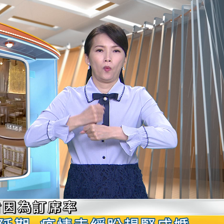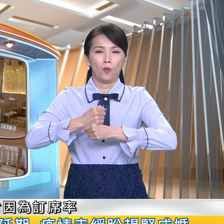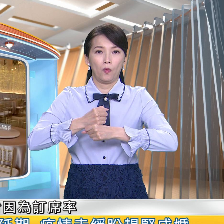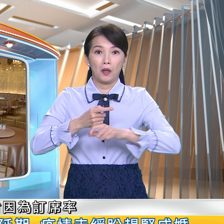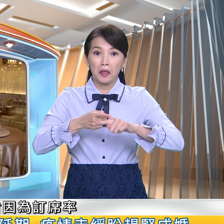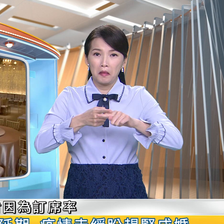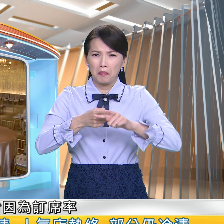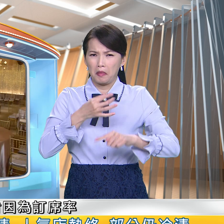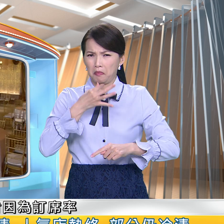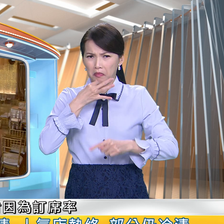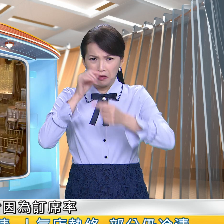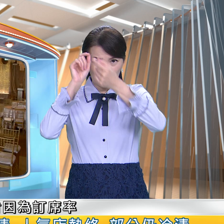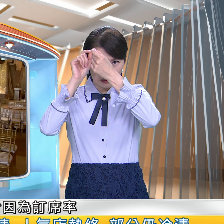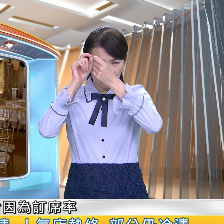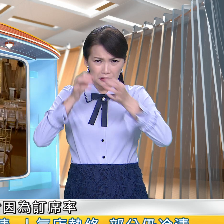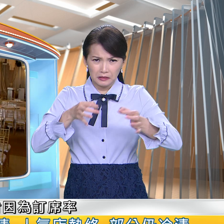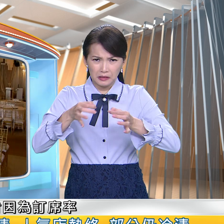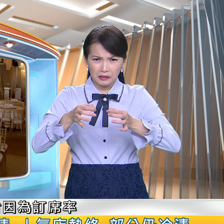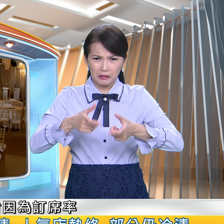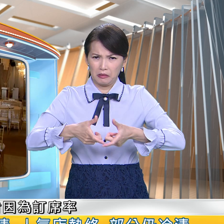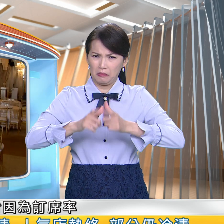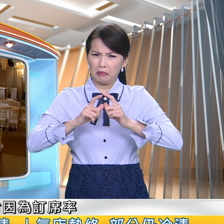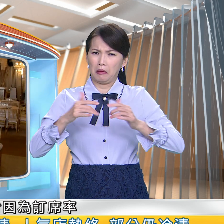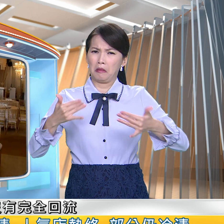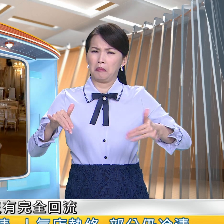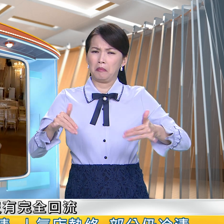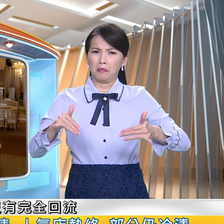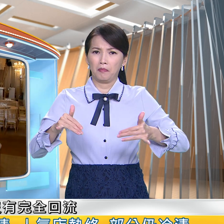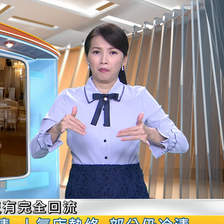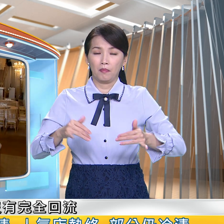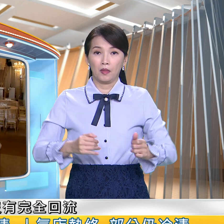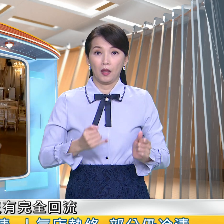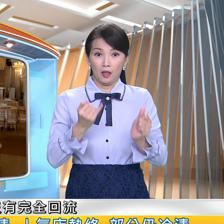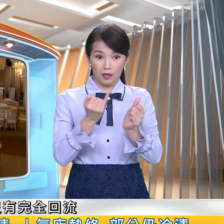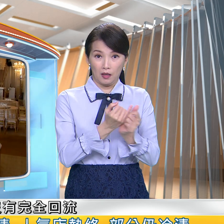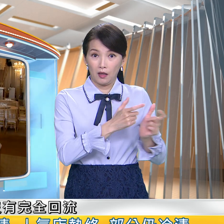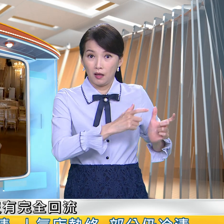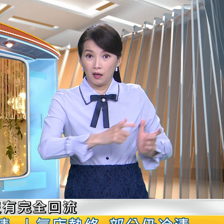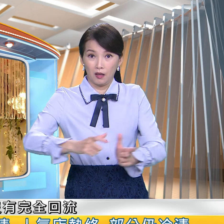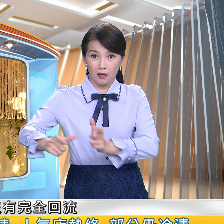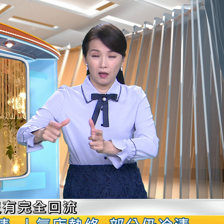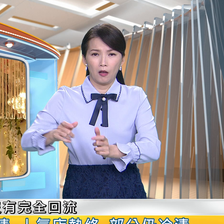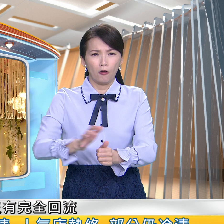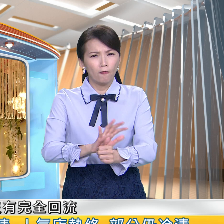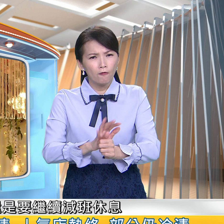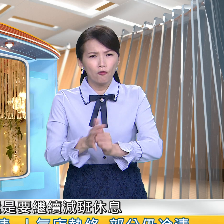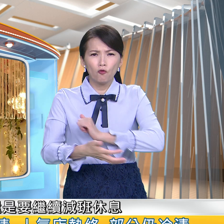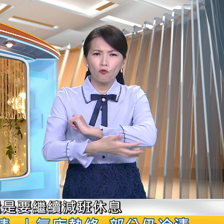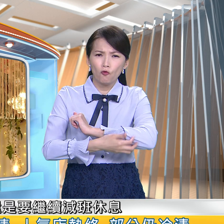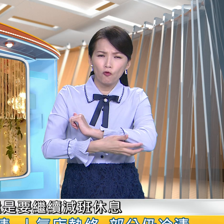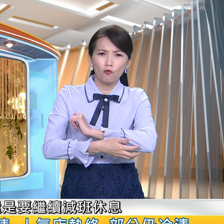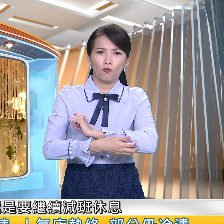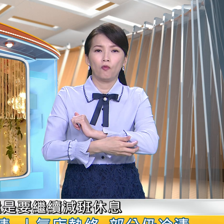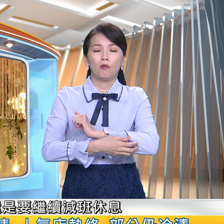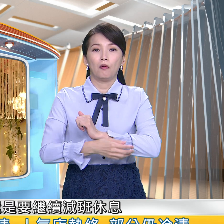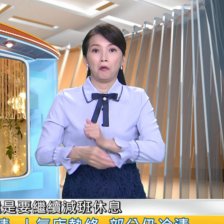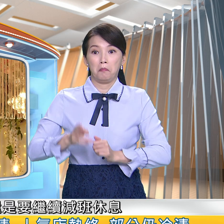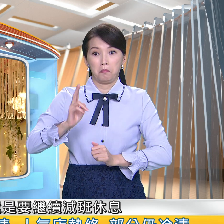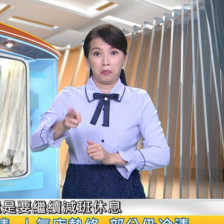也有部分业者因为订席率在短时间之内没有完全回流，因此内场人员还是要继